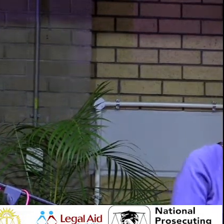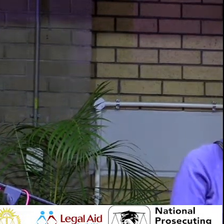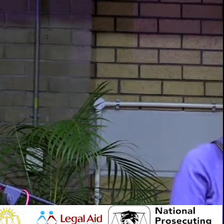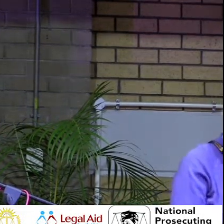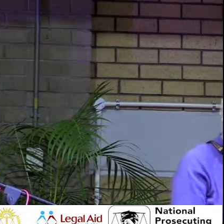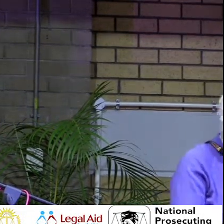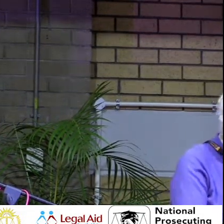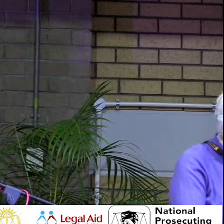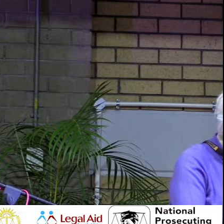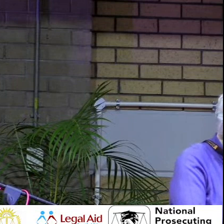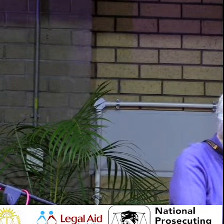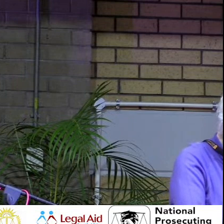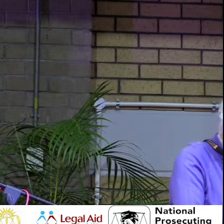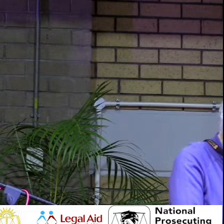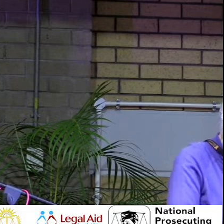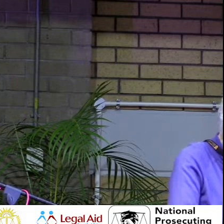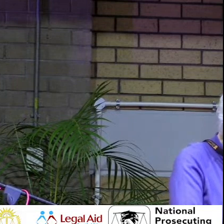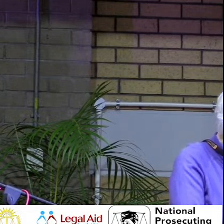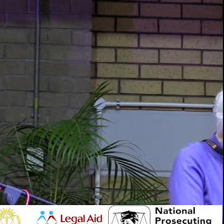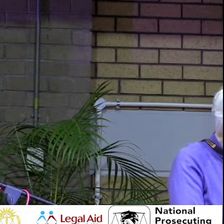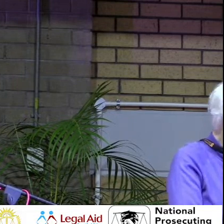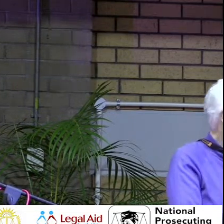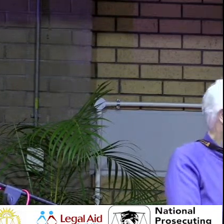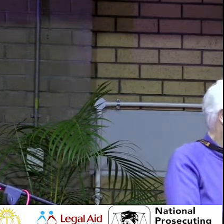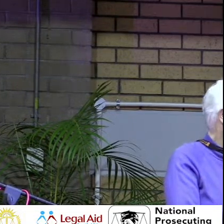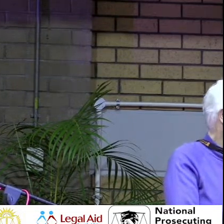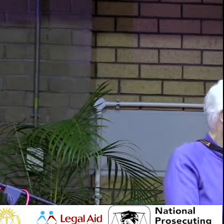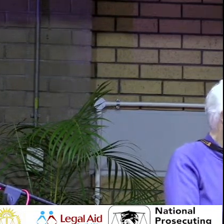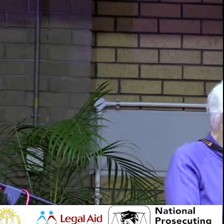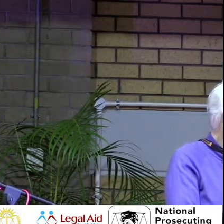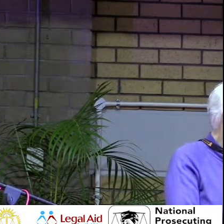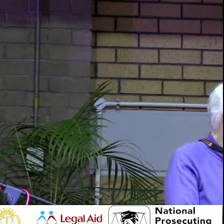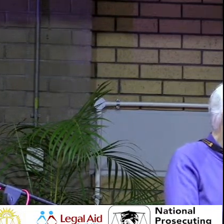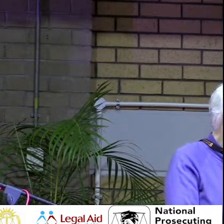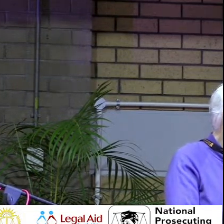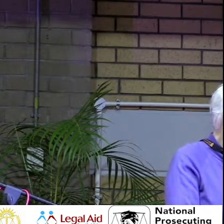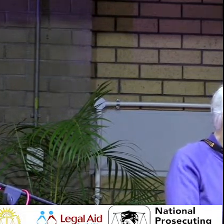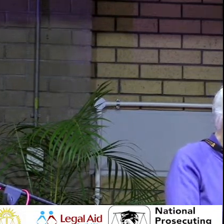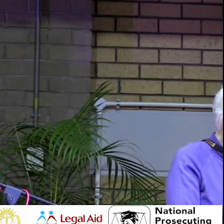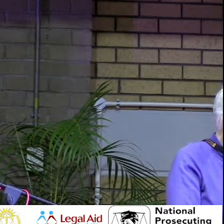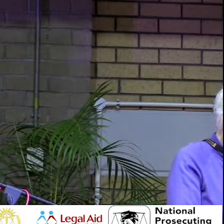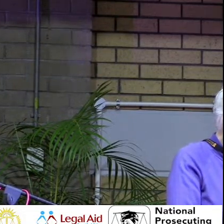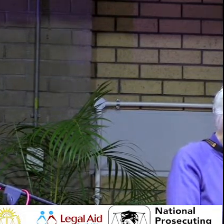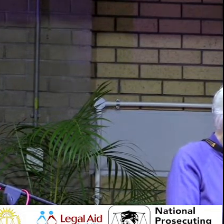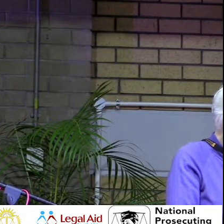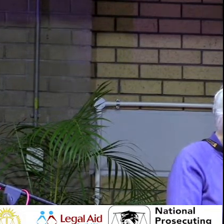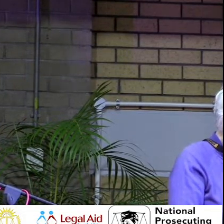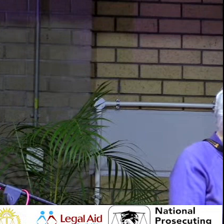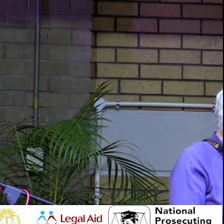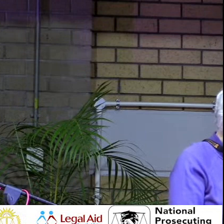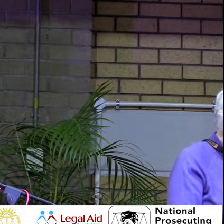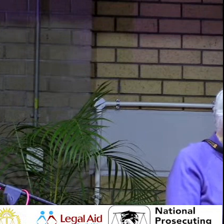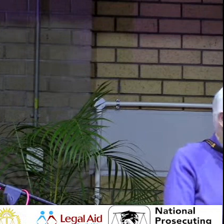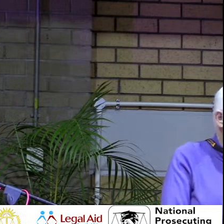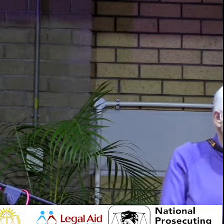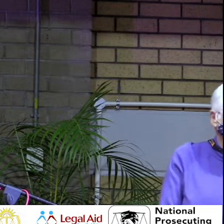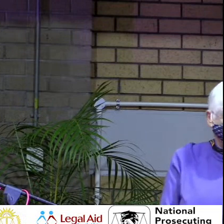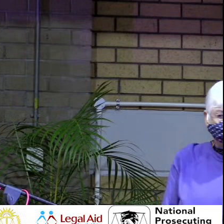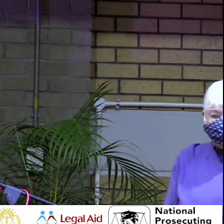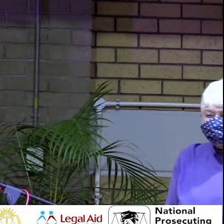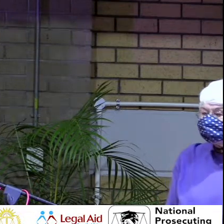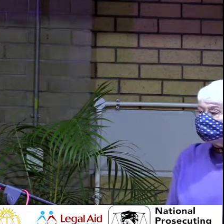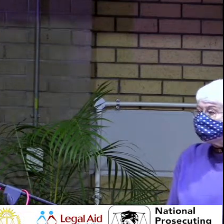njengomntu ohlumekileyo uzothetha nomcuphi. Umcuphi yafika uthatha ingxelo